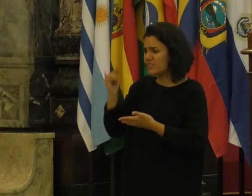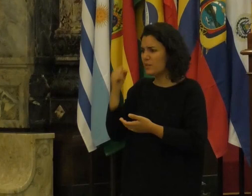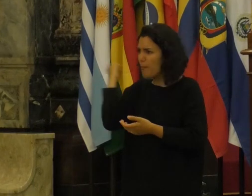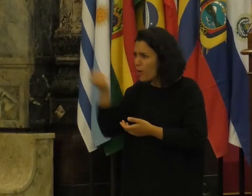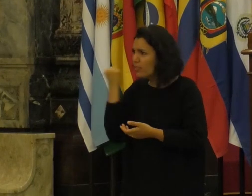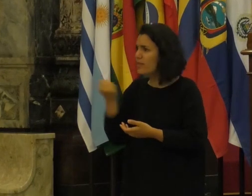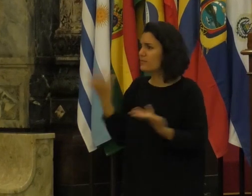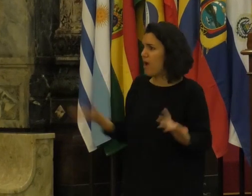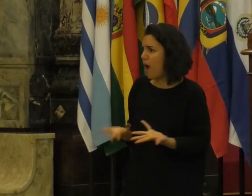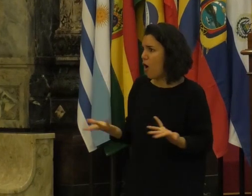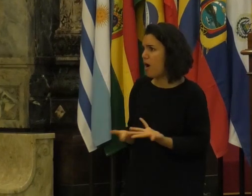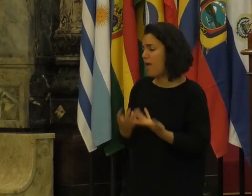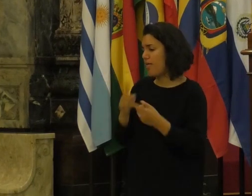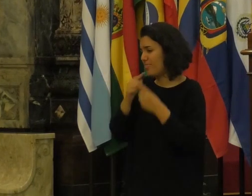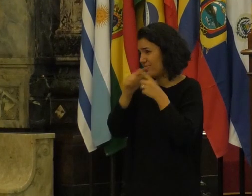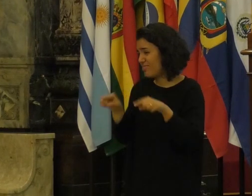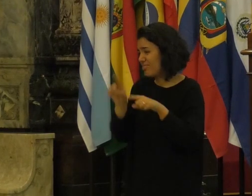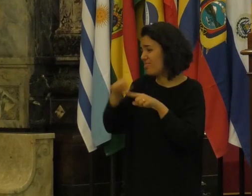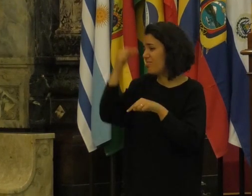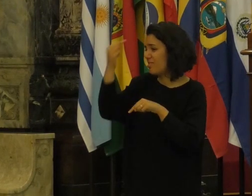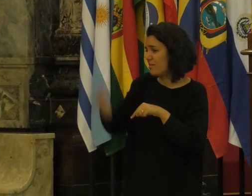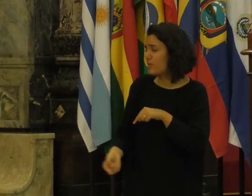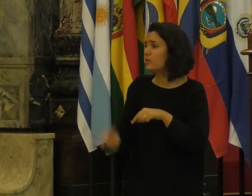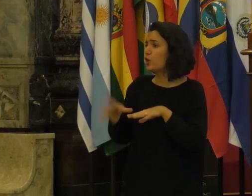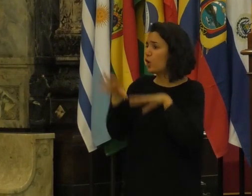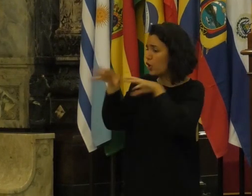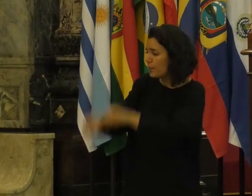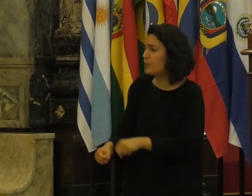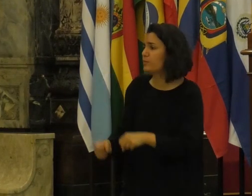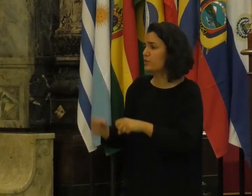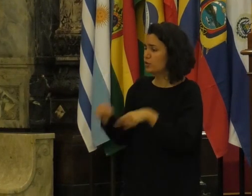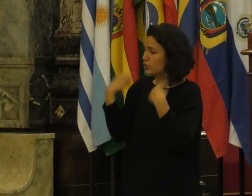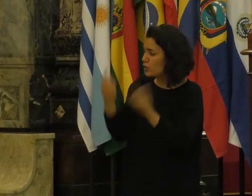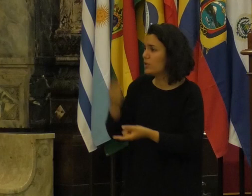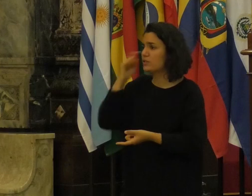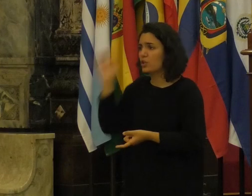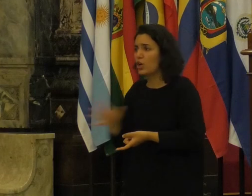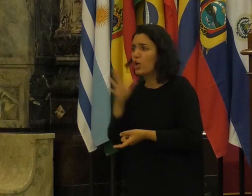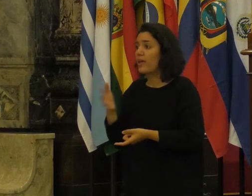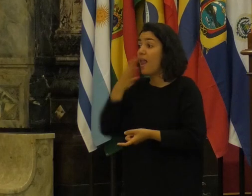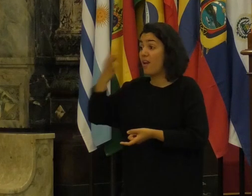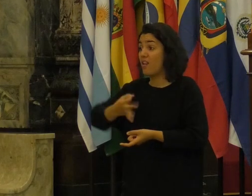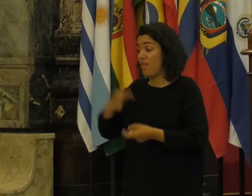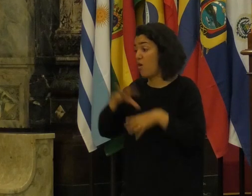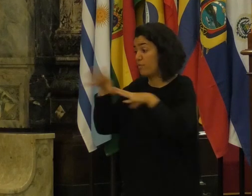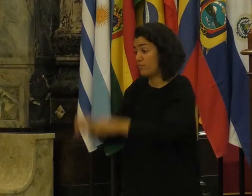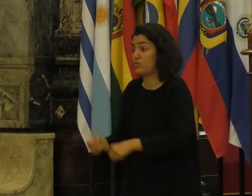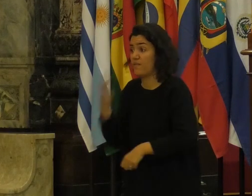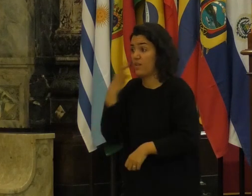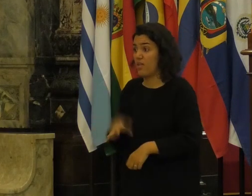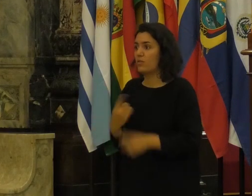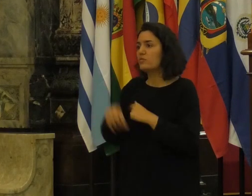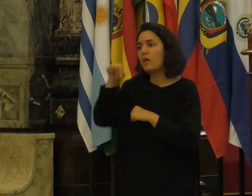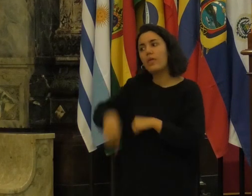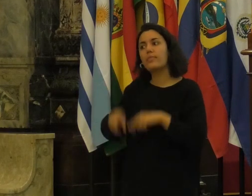aún después de todo lo que de compromiso ha hecho la psicología con nuestras propias realidades. Realmente es un tema